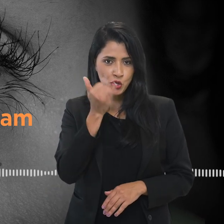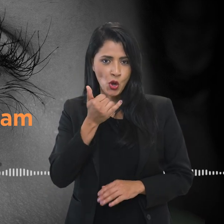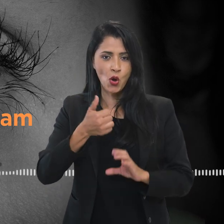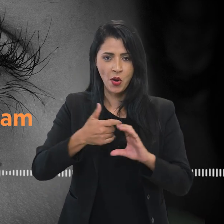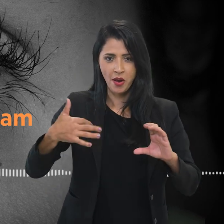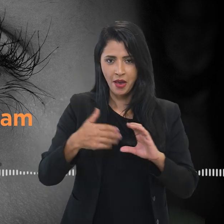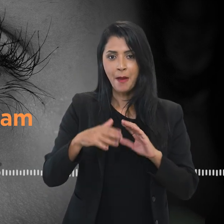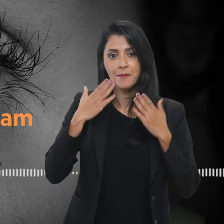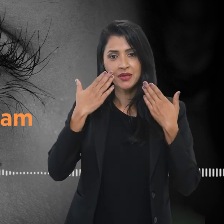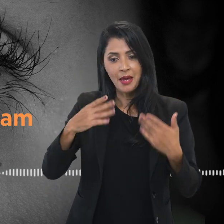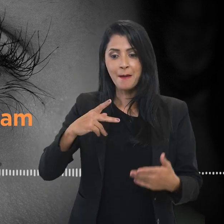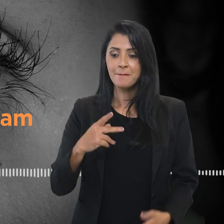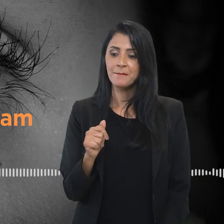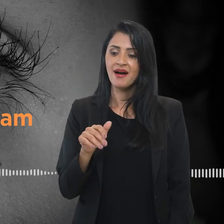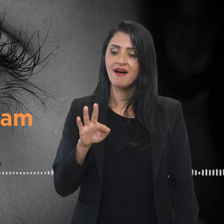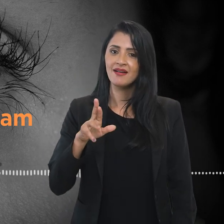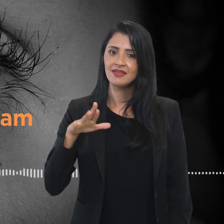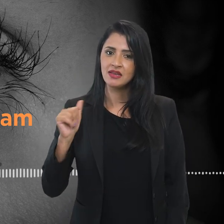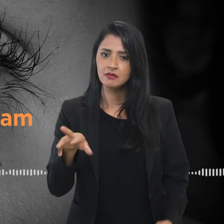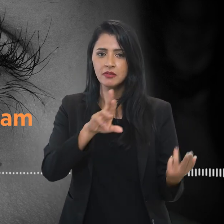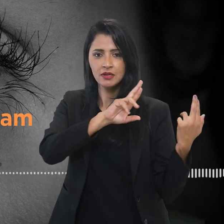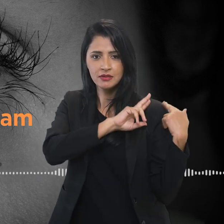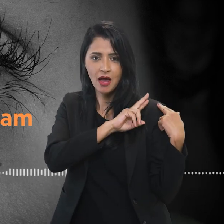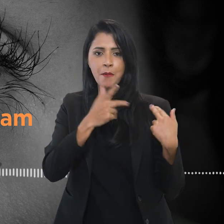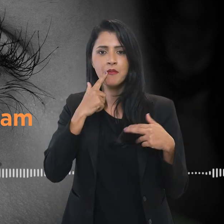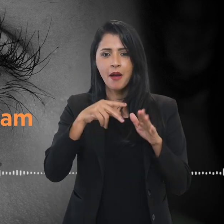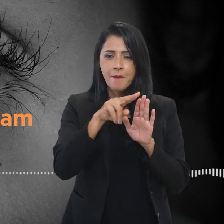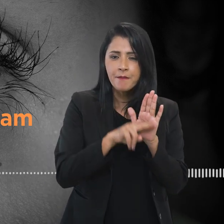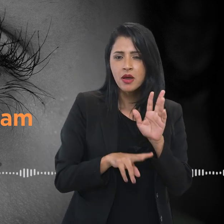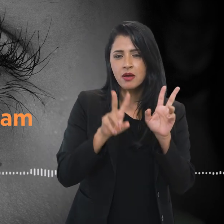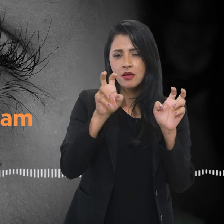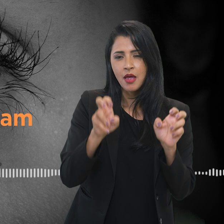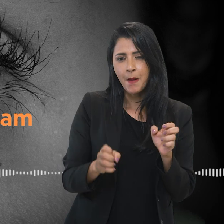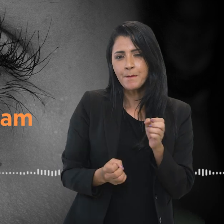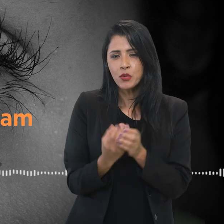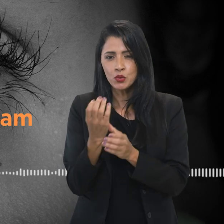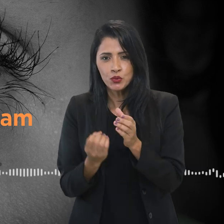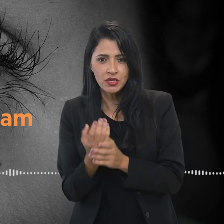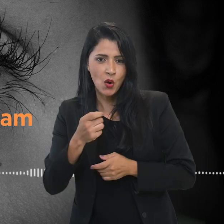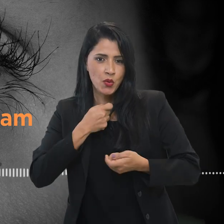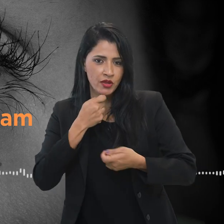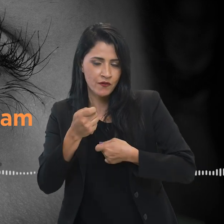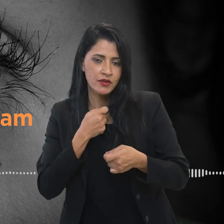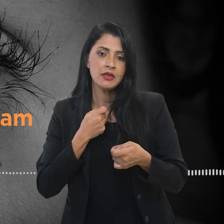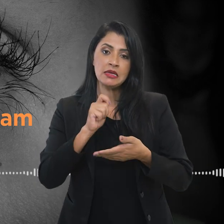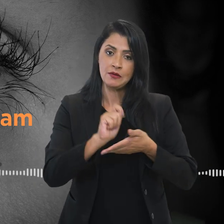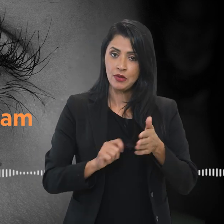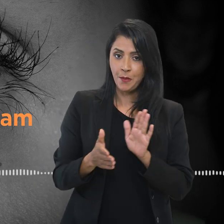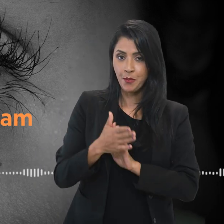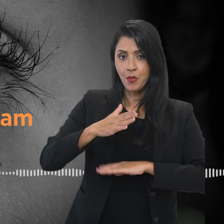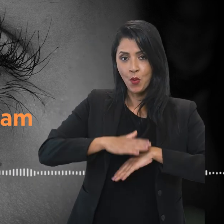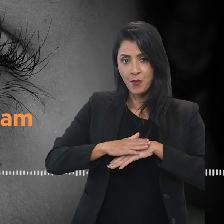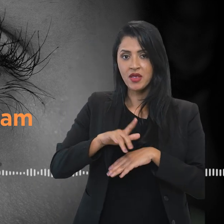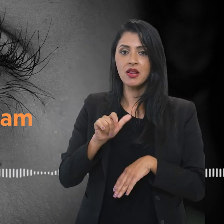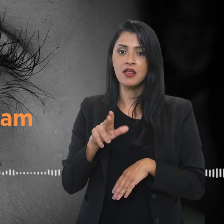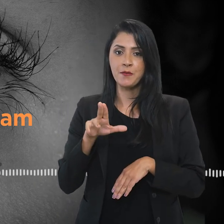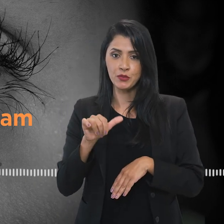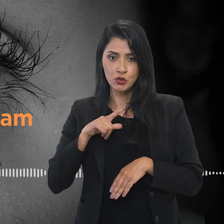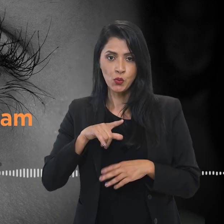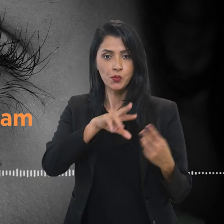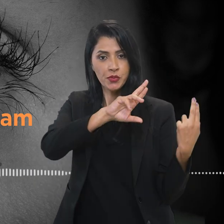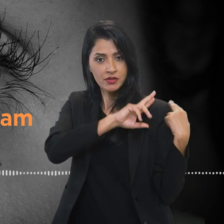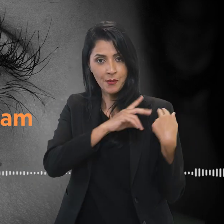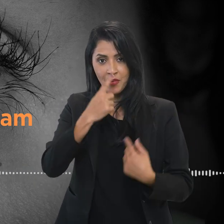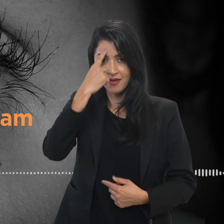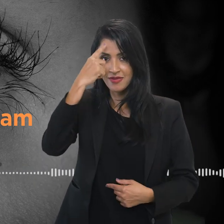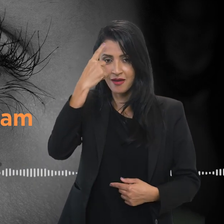neurodivergentes. Histórias Raras é apresentada por Patrícia Serrão, responsável pela concepção de pauta, produção e entrevistas. Ela é